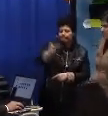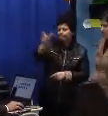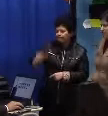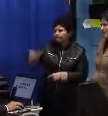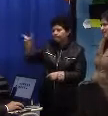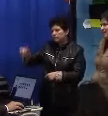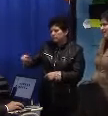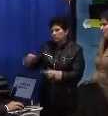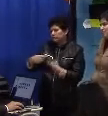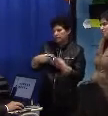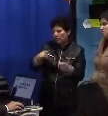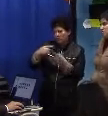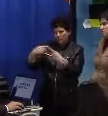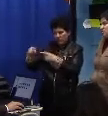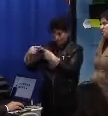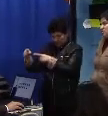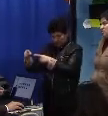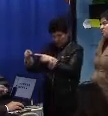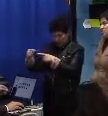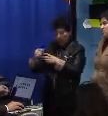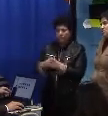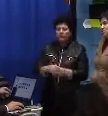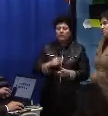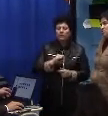Sino que tengo que ir a cada persona